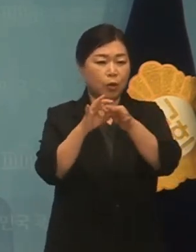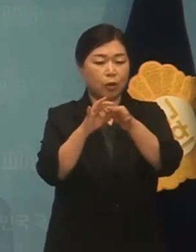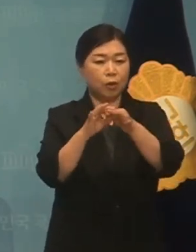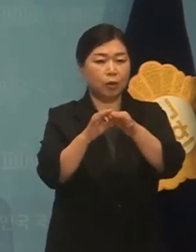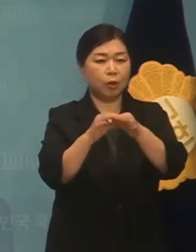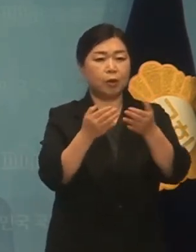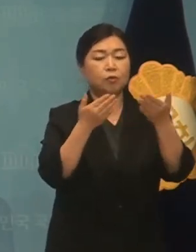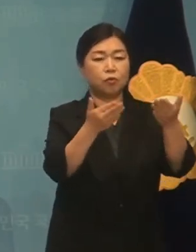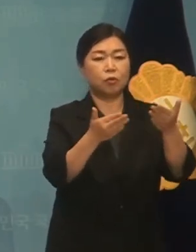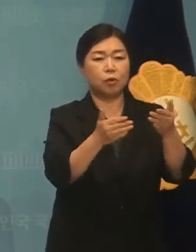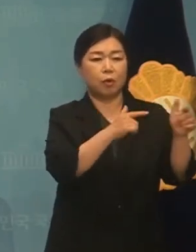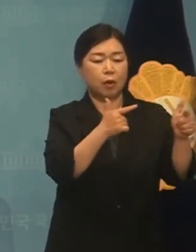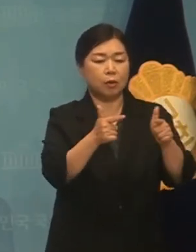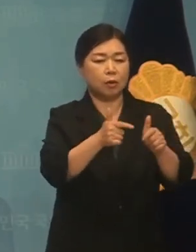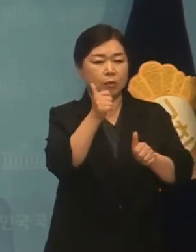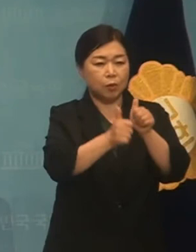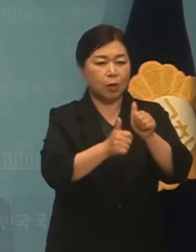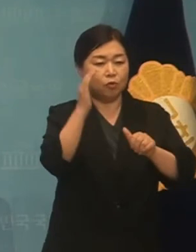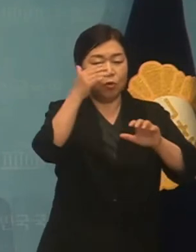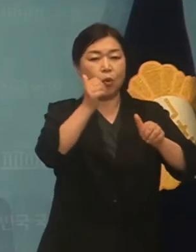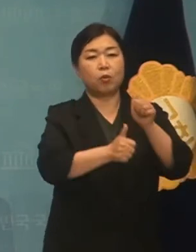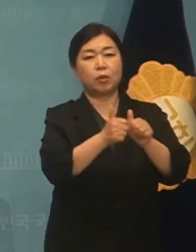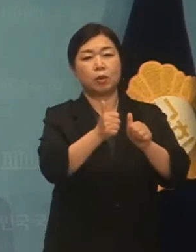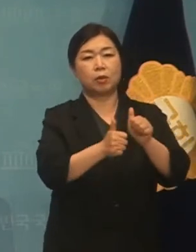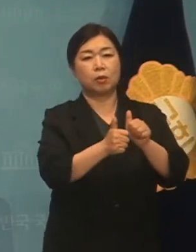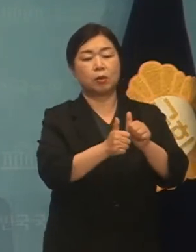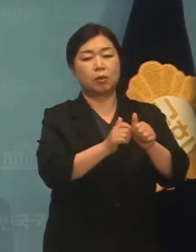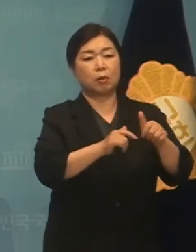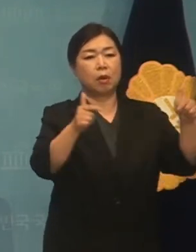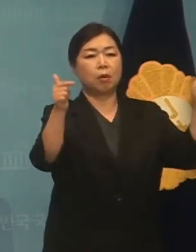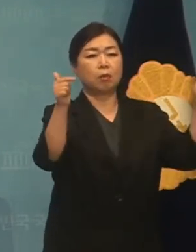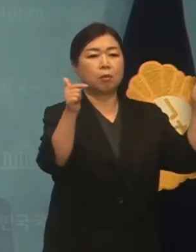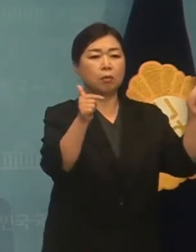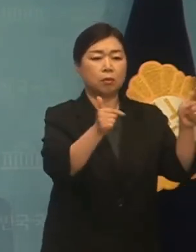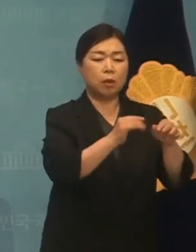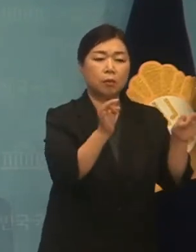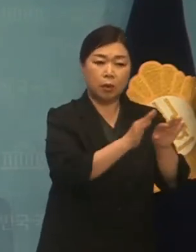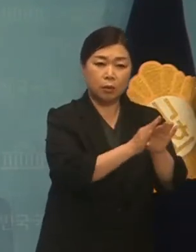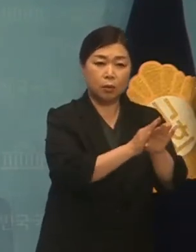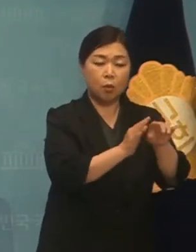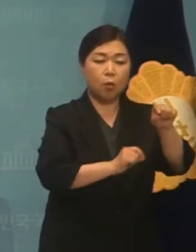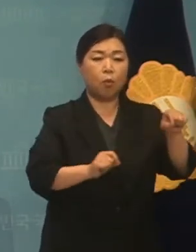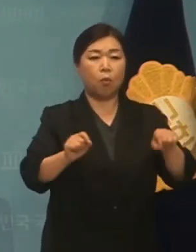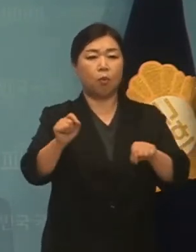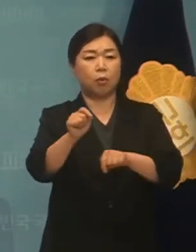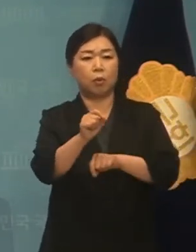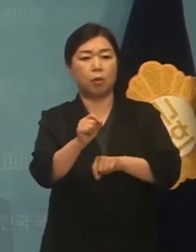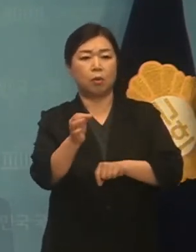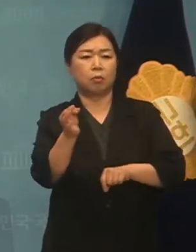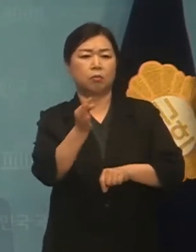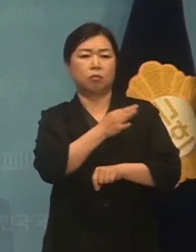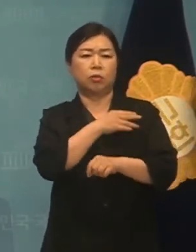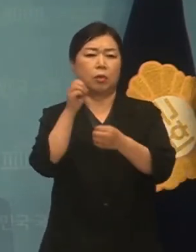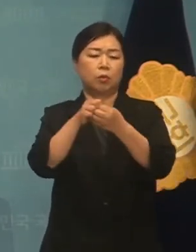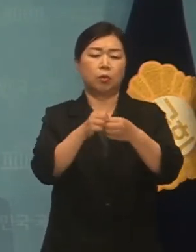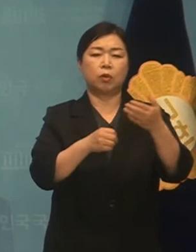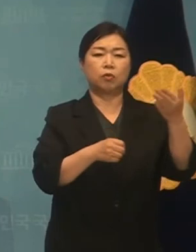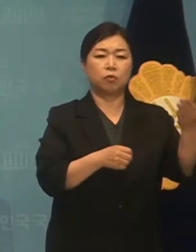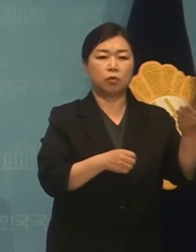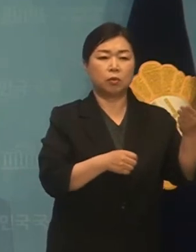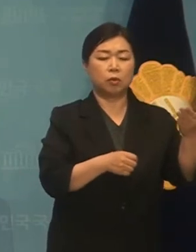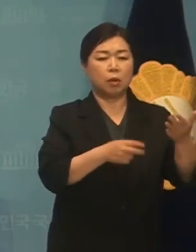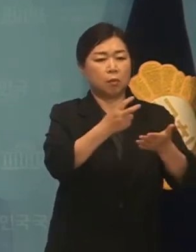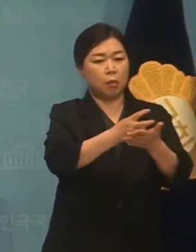사법시험과 각종 국가고시는 점점 사라지고 오히려 불을 대물림하는